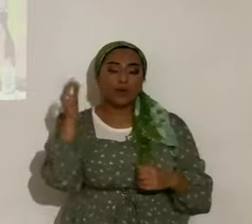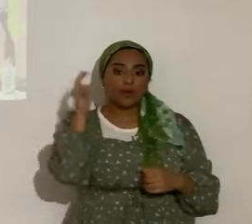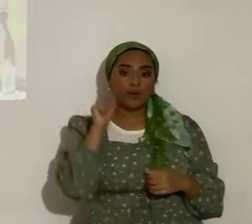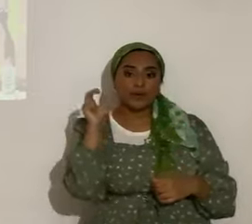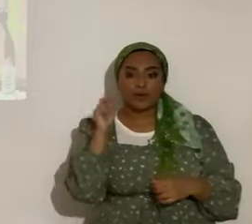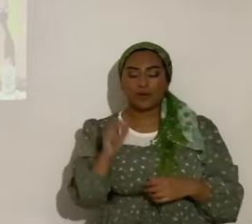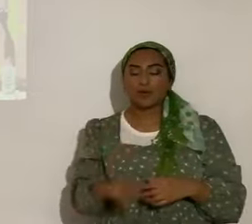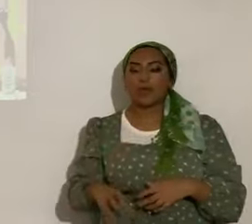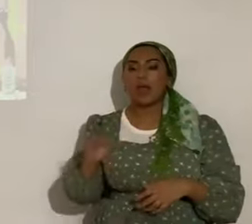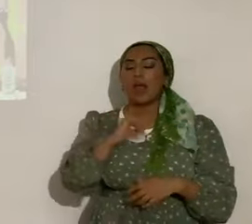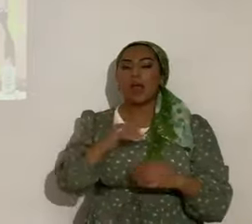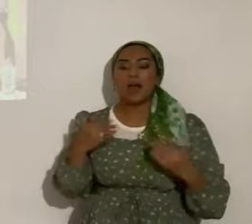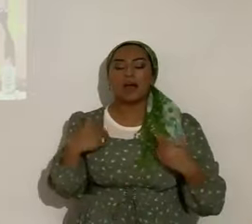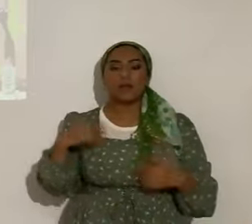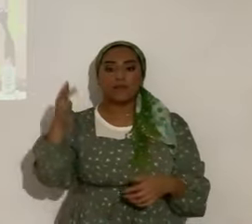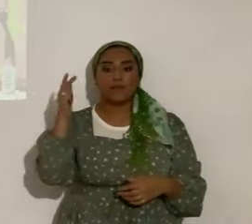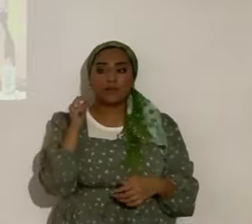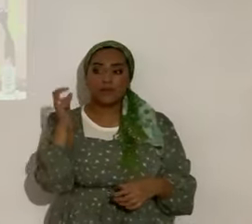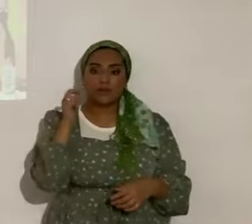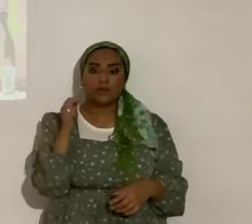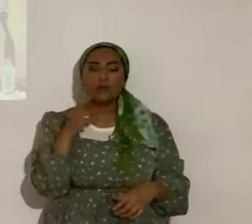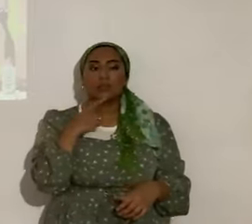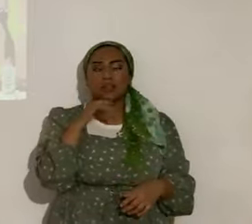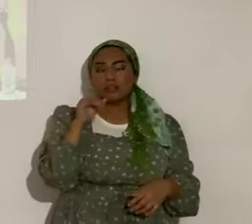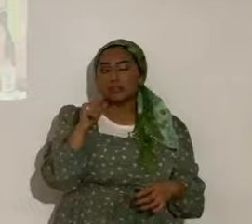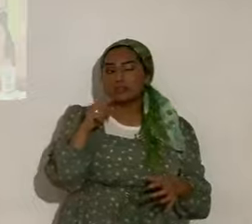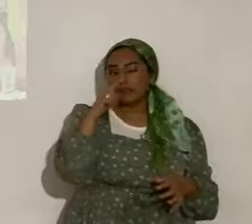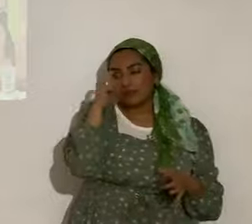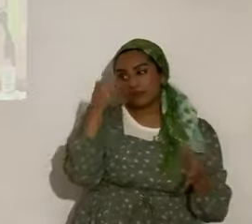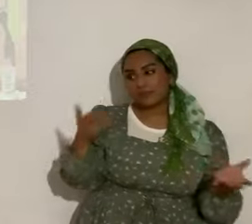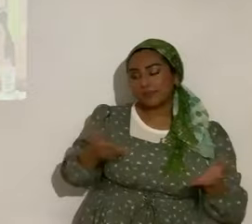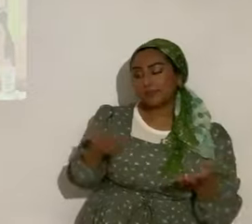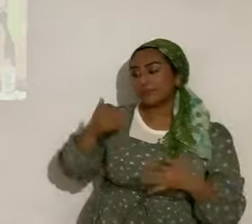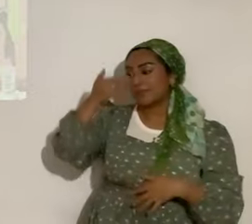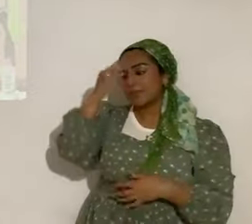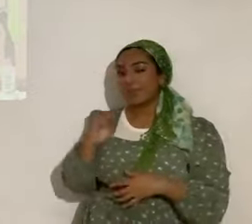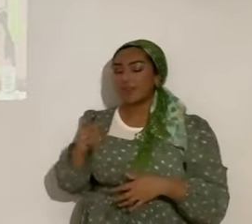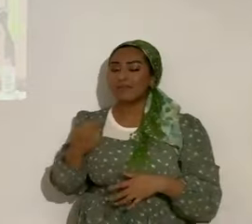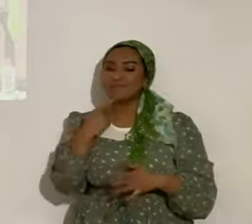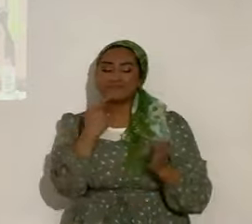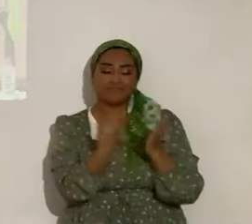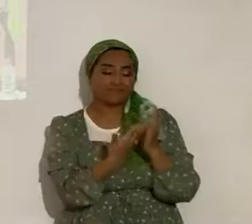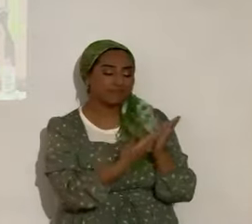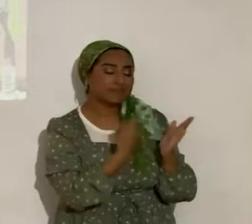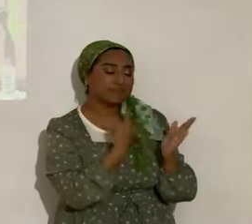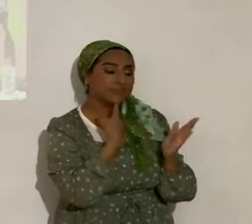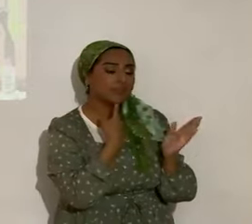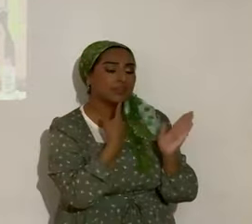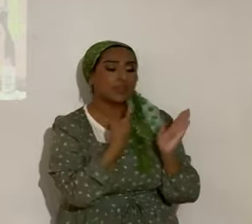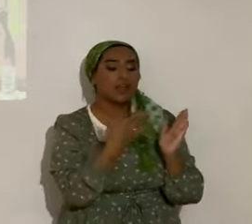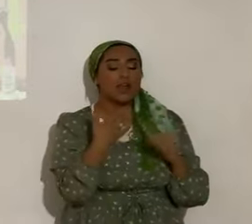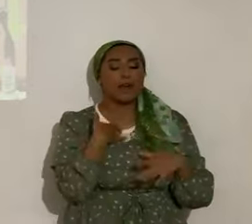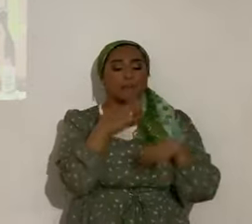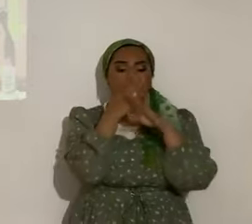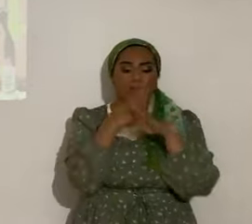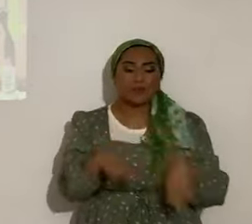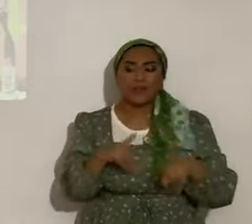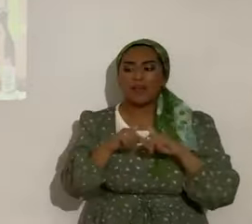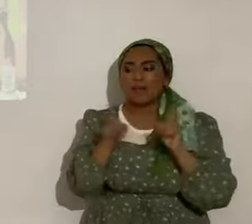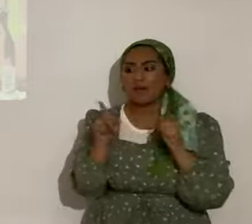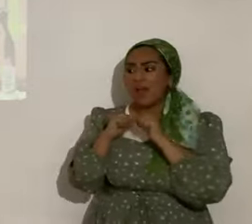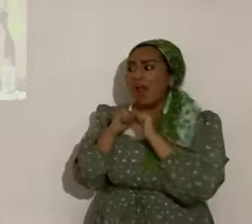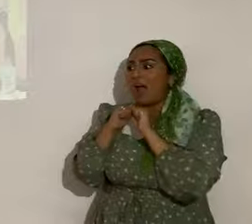amigos, amigas, yo lo he oído. Bueno, sí, es que aquí pide Dios, así lo han dicho, que yo sea manso. Pero ¿cómo voy a